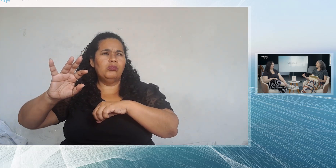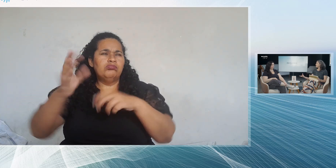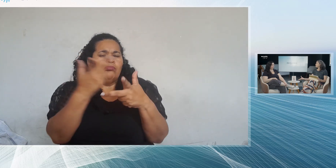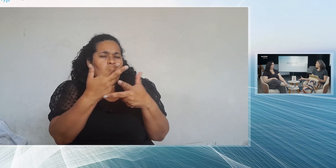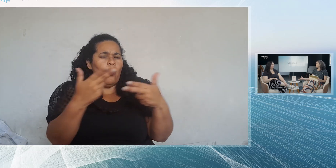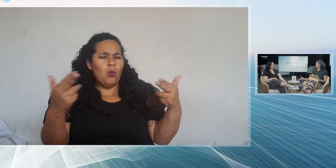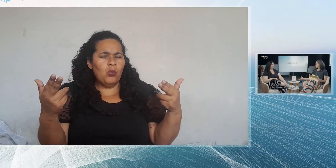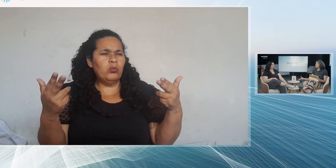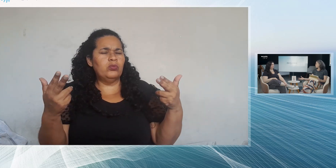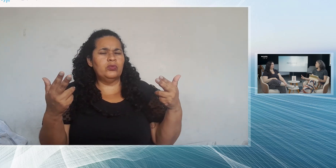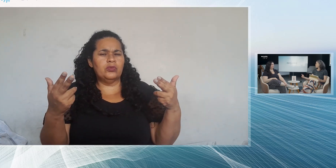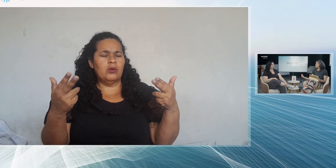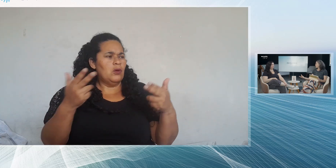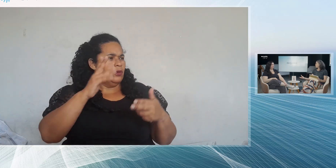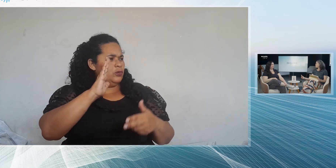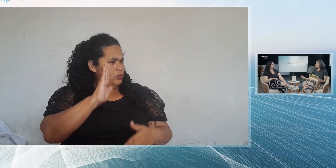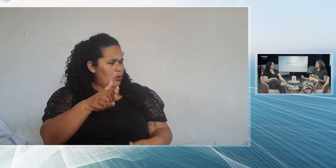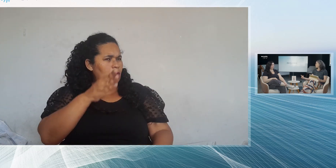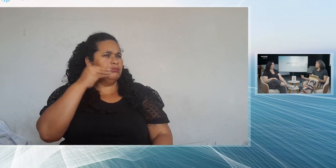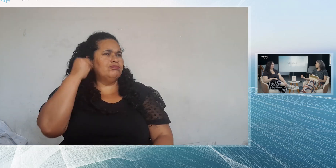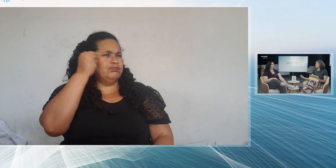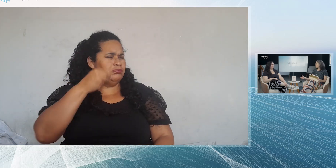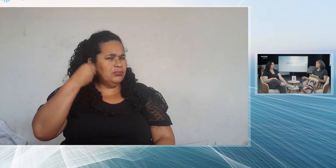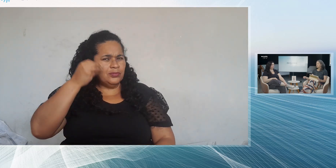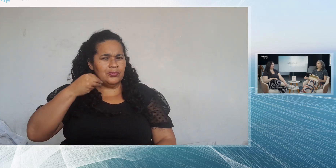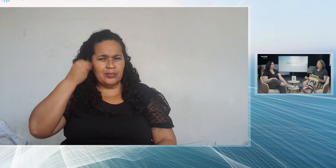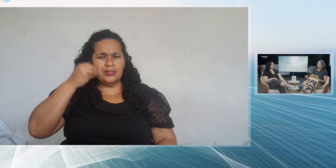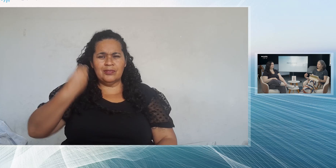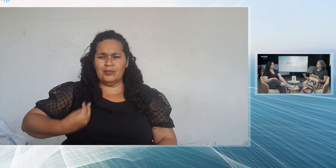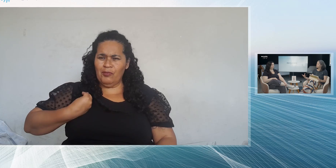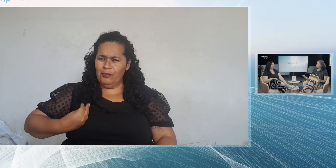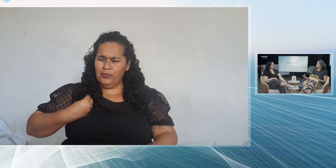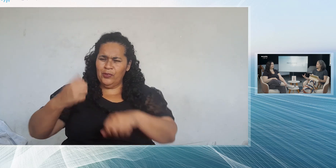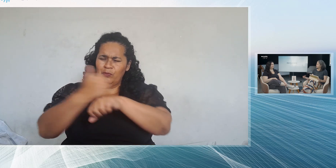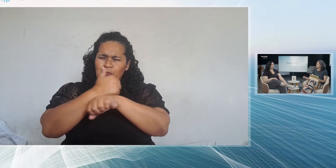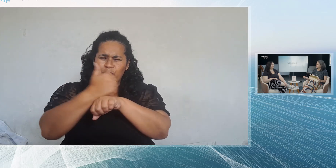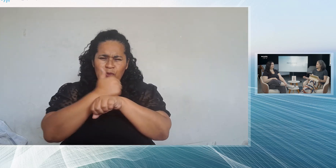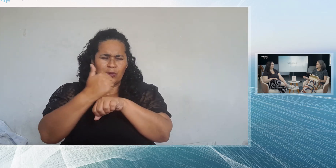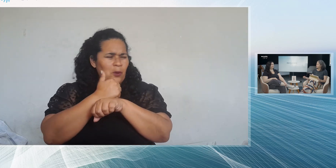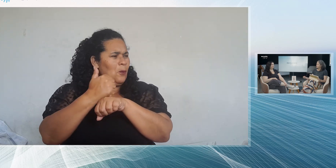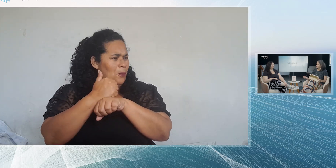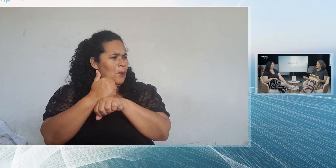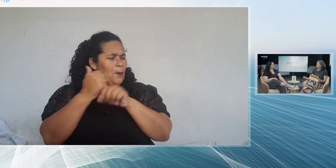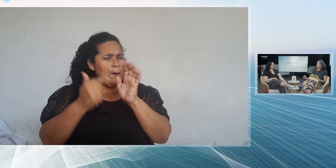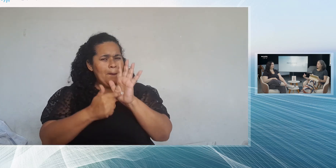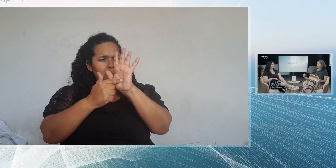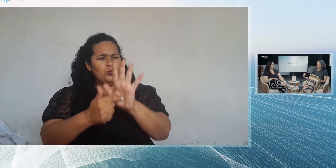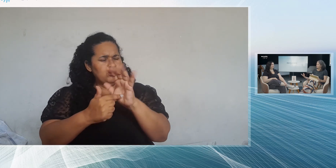um impacto na vida de algum paciente seu que você atendeu, não sei, alguma criança, que